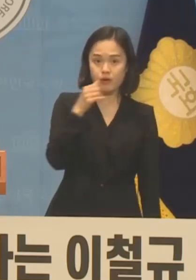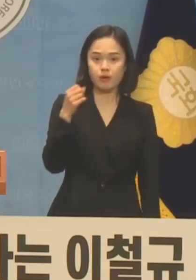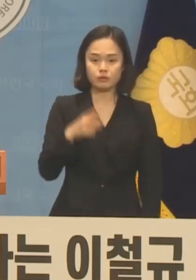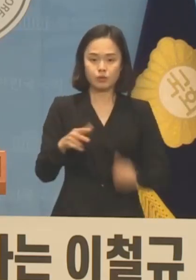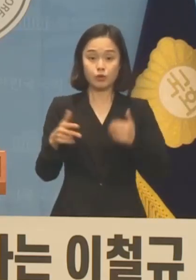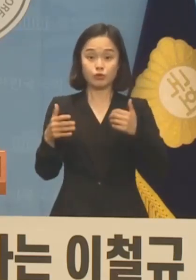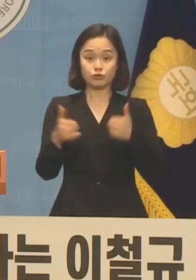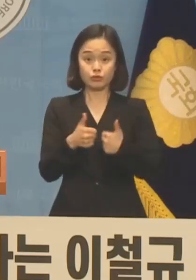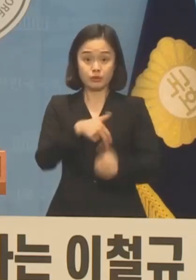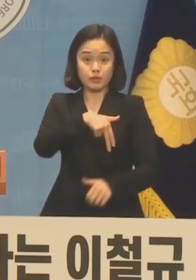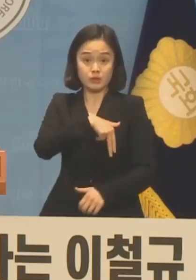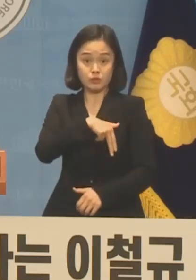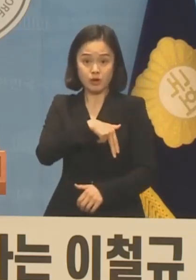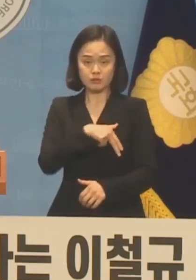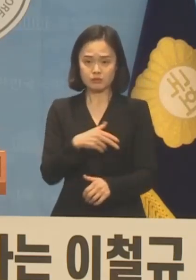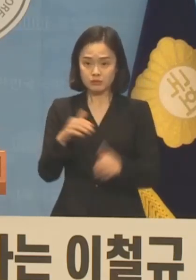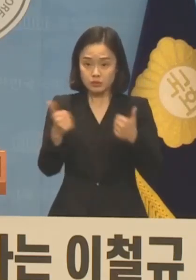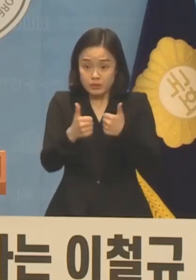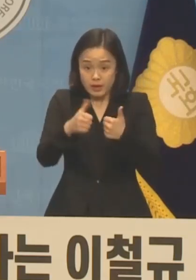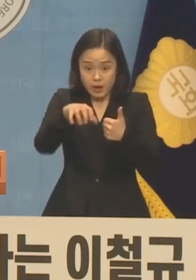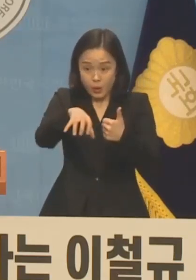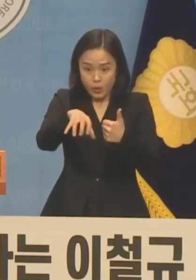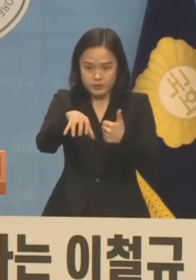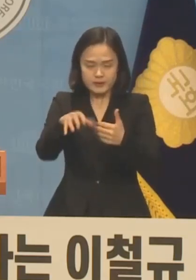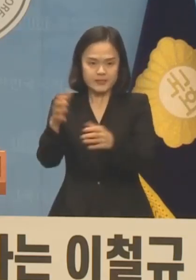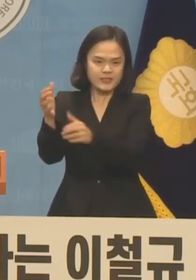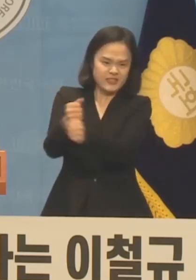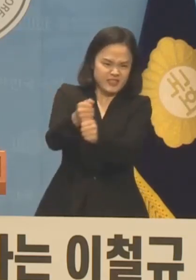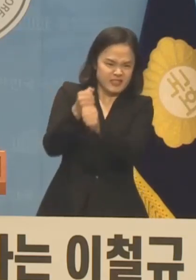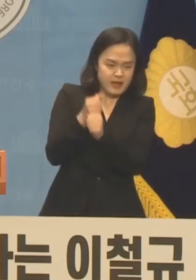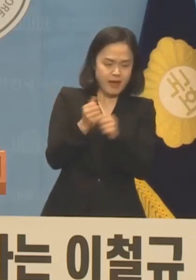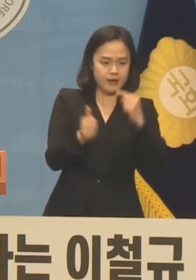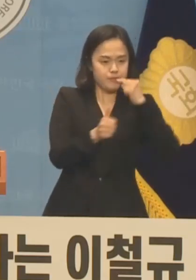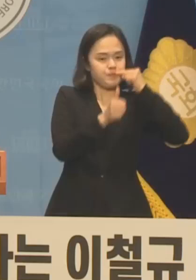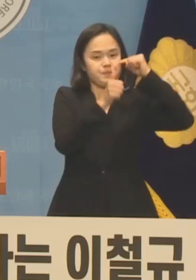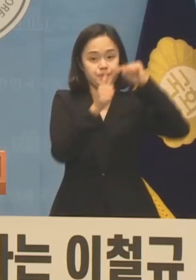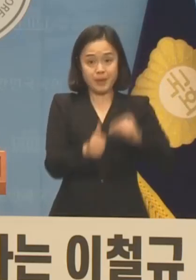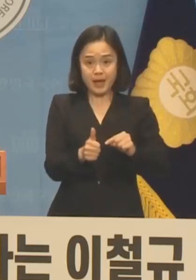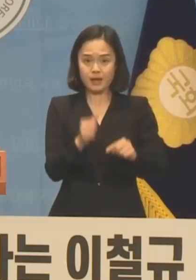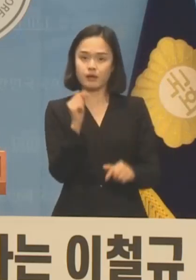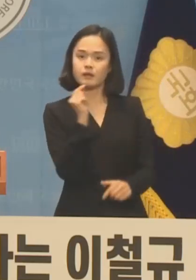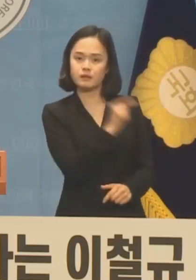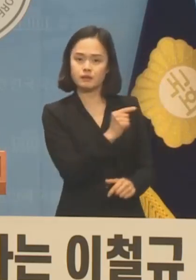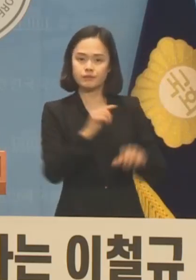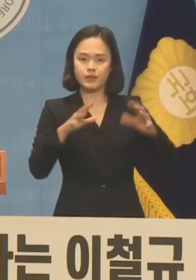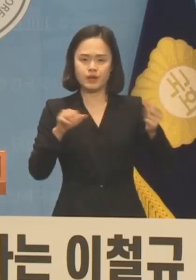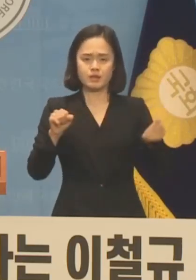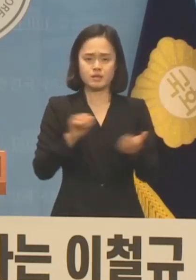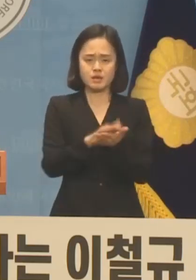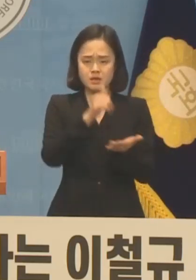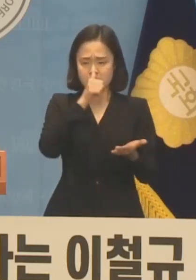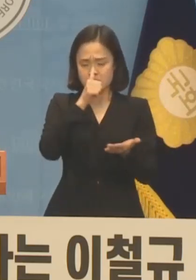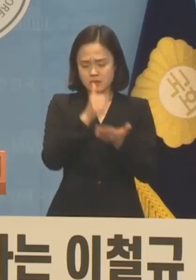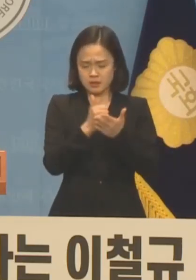강제로 끌어내라라고 직접 지시하는 등 국헌을 문란시키고 내란 범죄 행위를